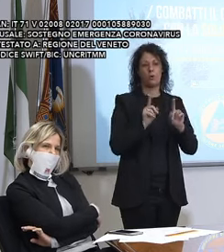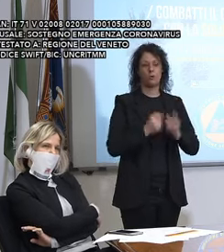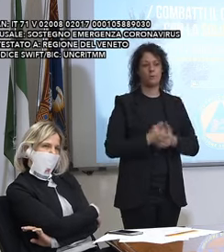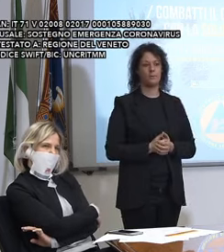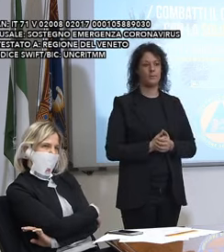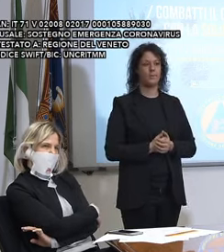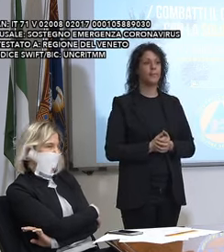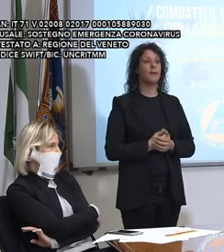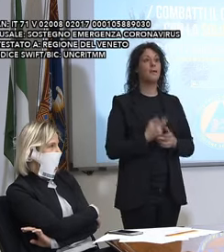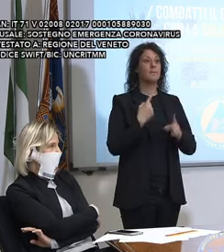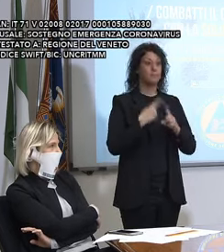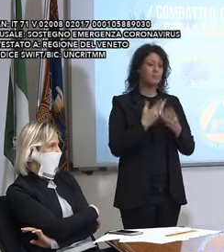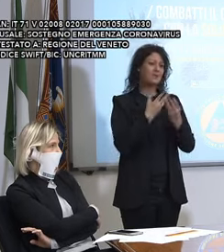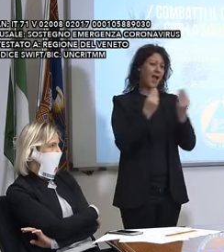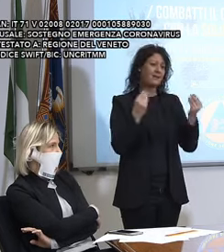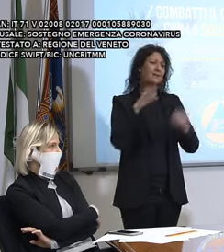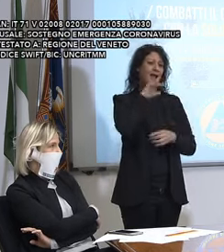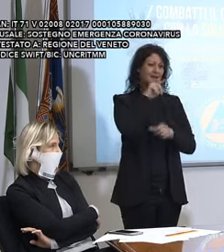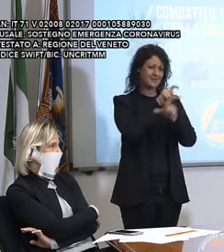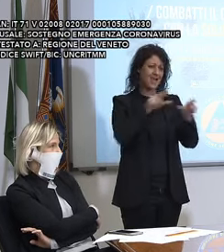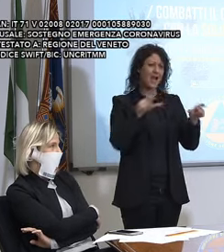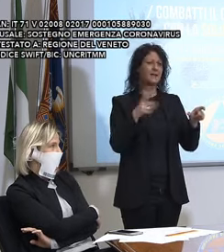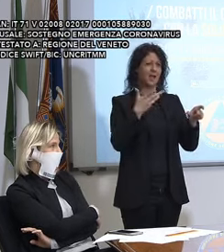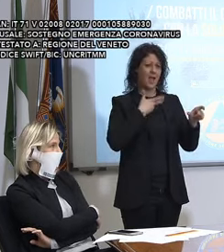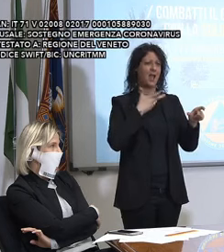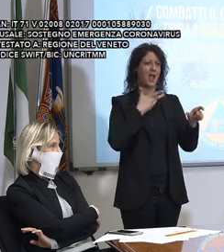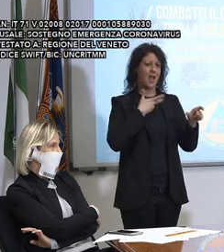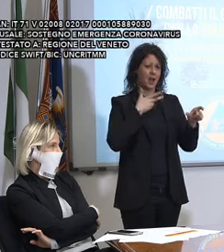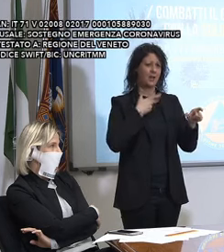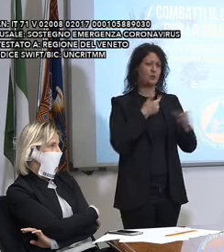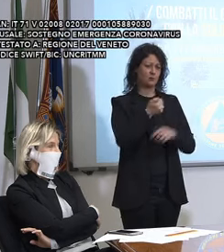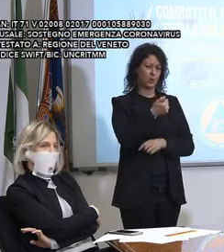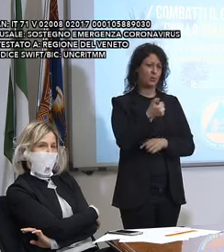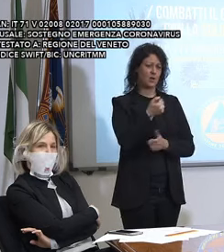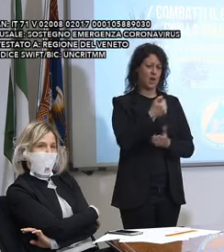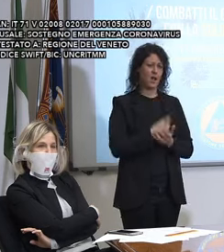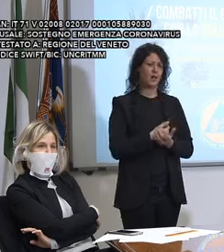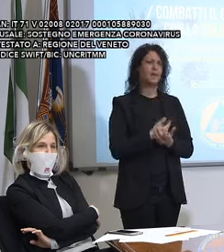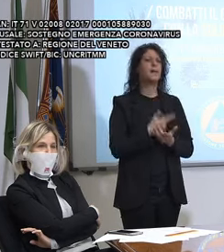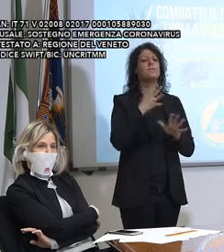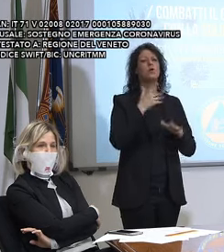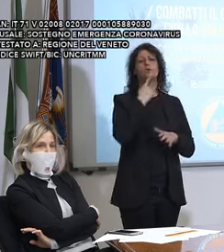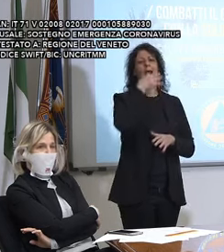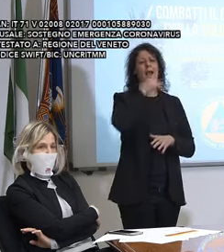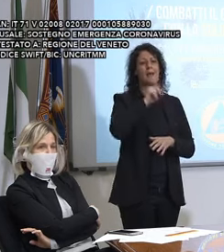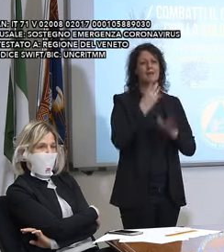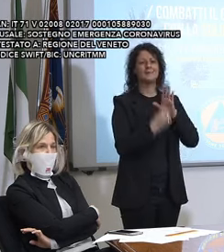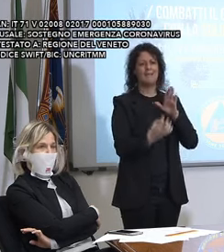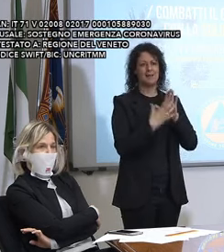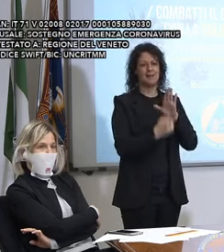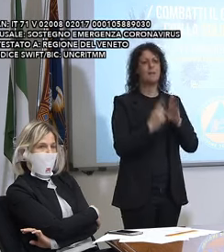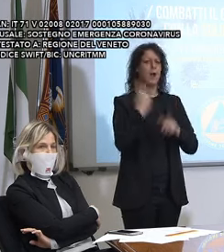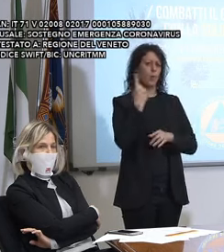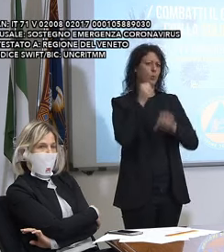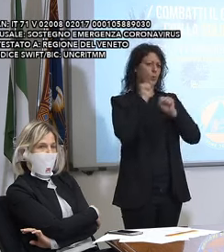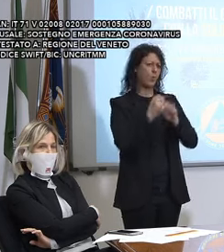non ditemi di no, che hanno i telefonini, magari non sono avvezzi a scaricarsi l'app, ma qualcuno gliela può scaricare. È un attimo,